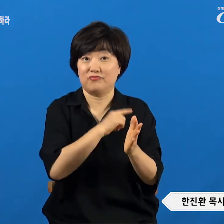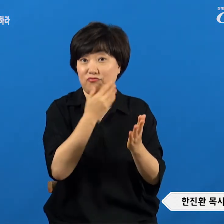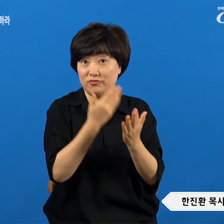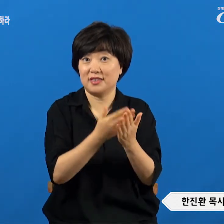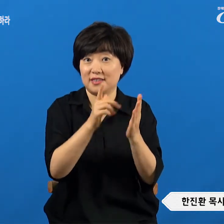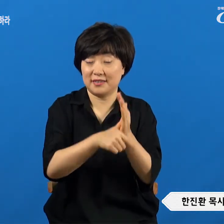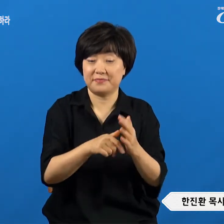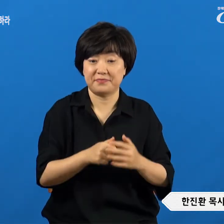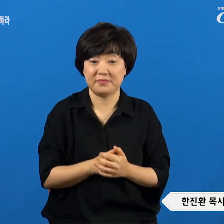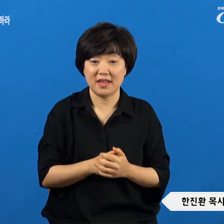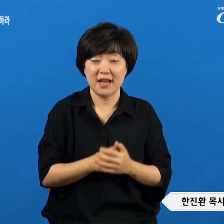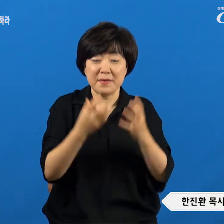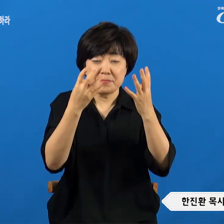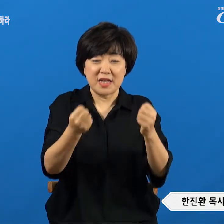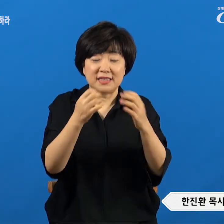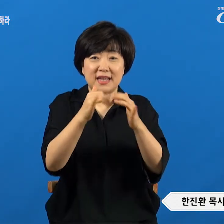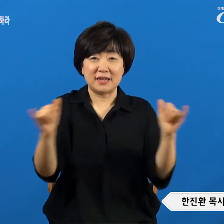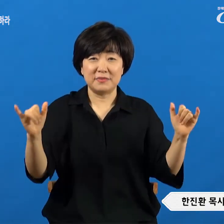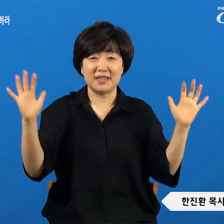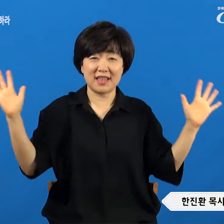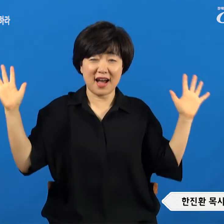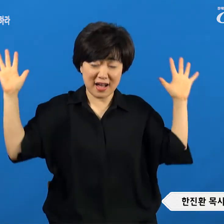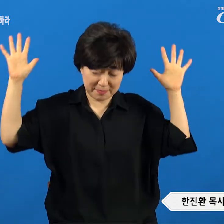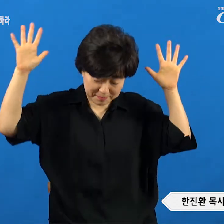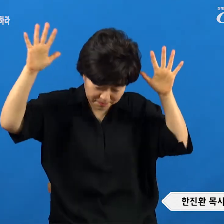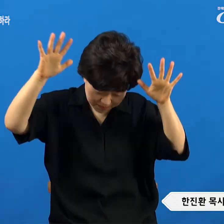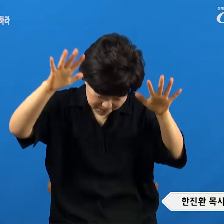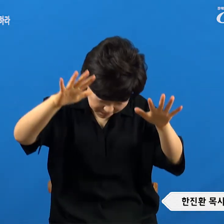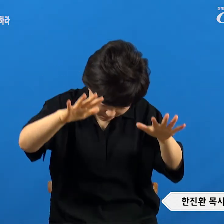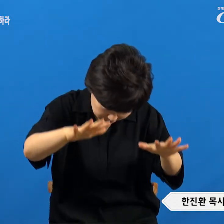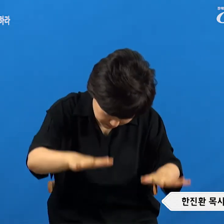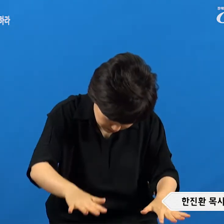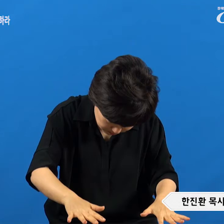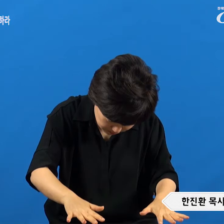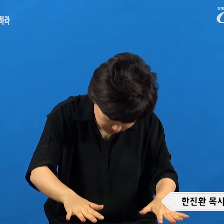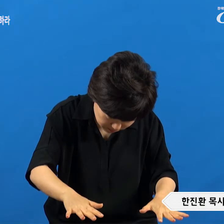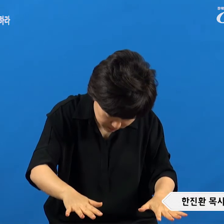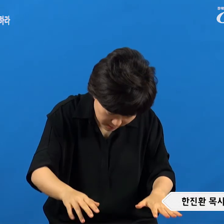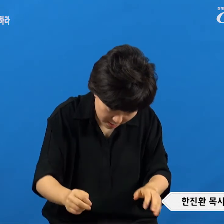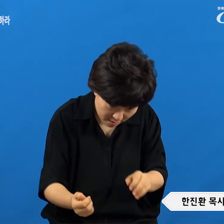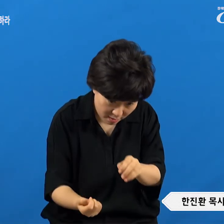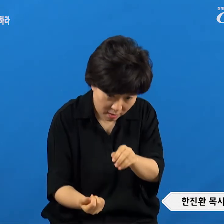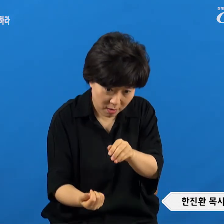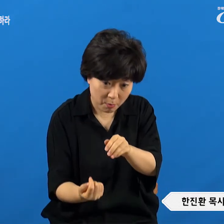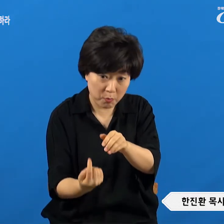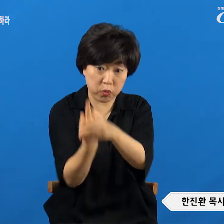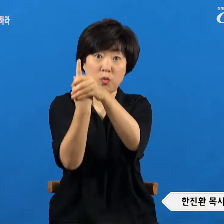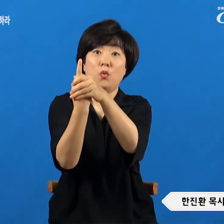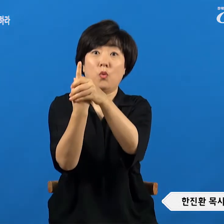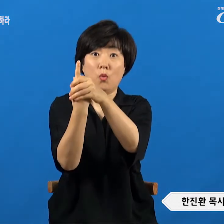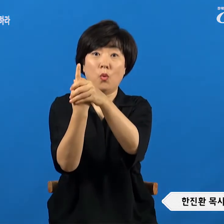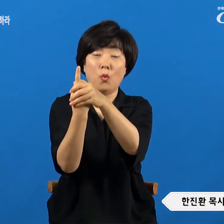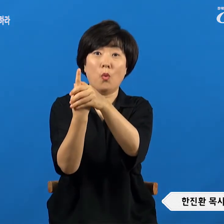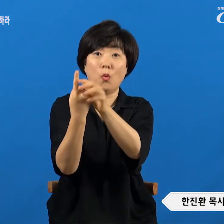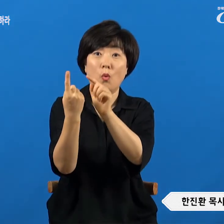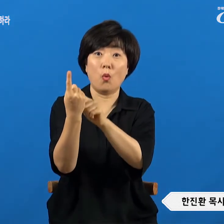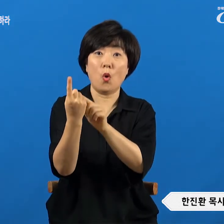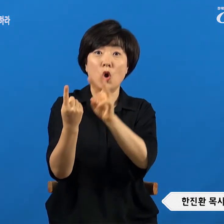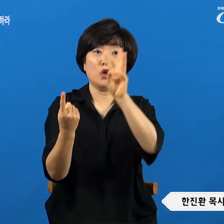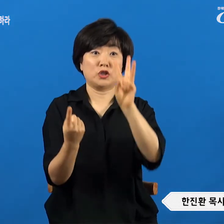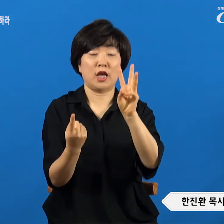그런데 그 많은 사람들이 다 엎드렸는데 유독 꼿꼿하게 서 있는 세 사람이